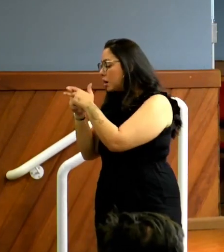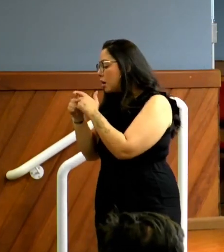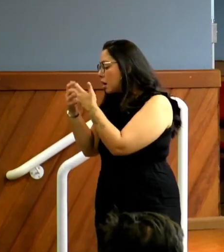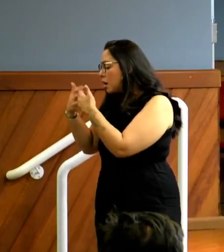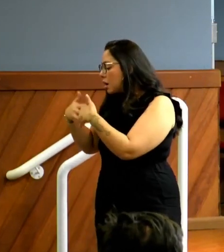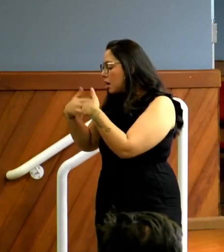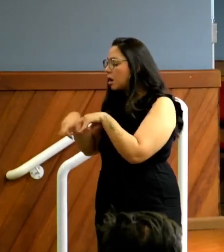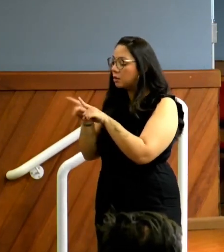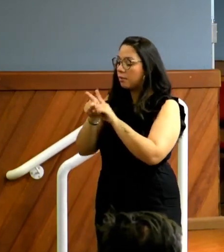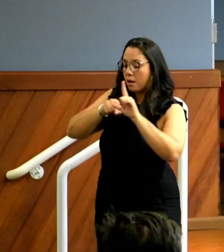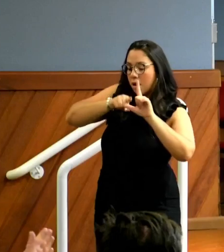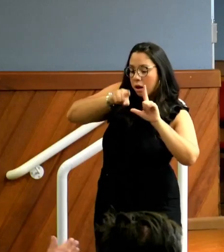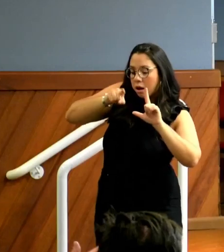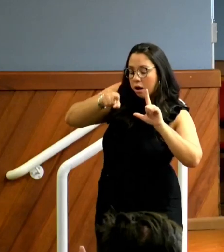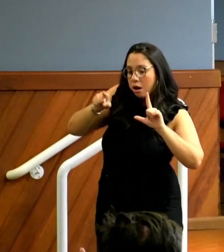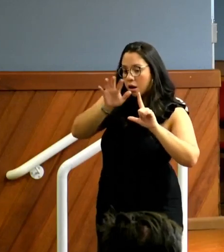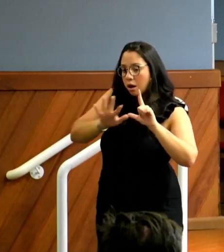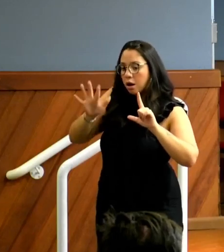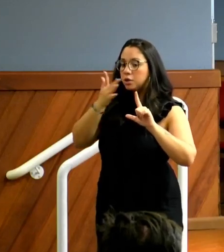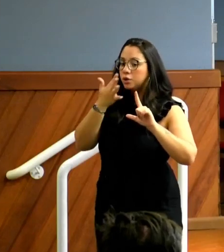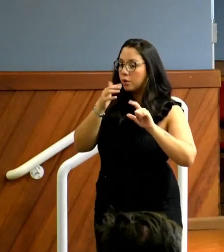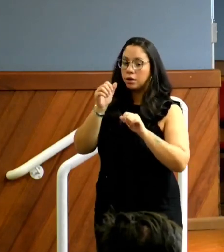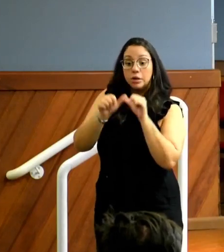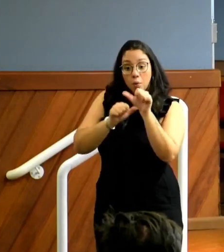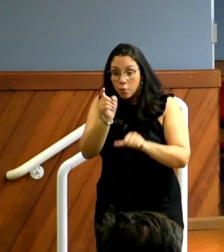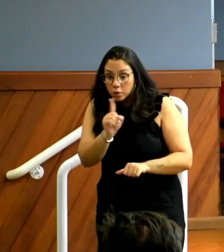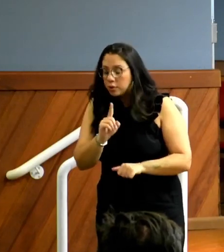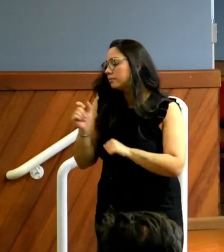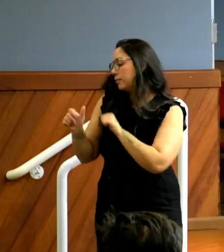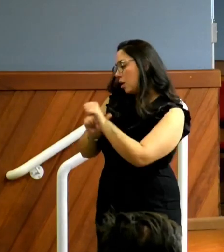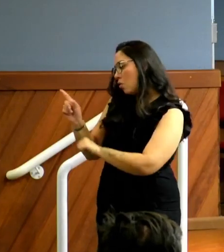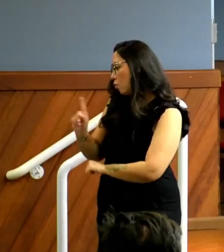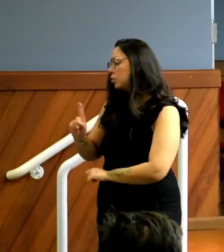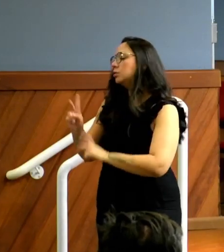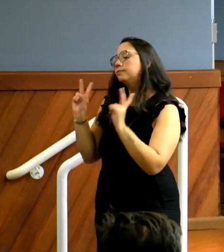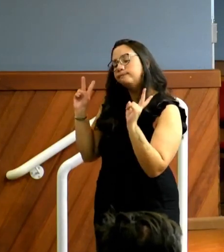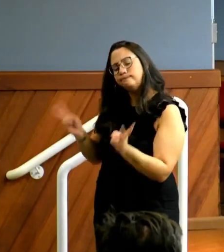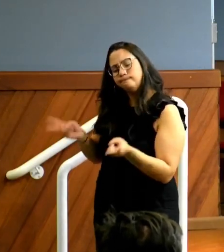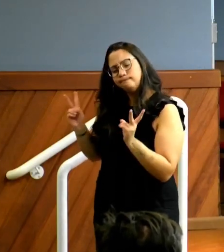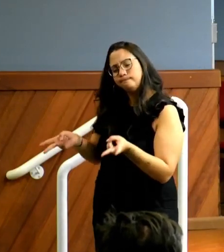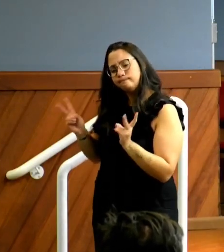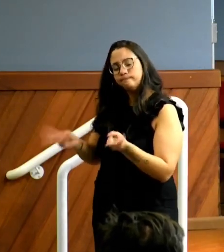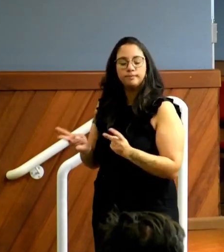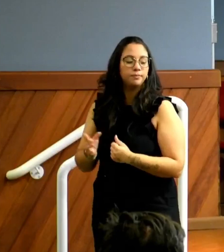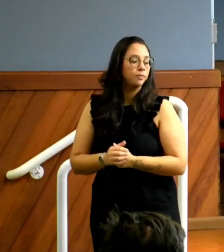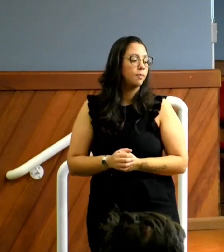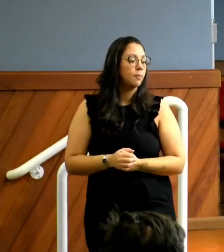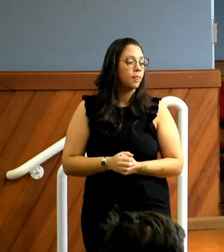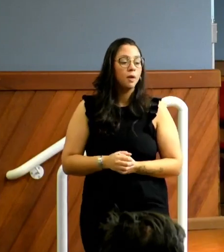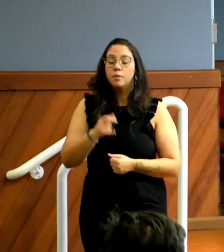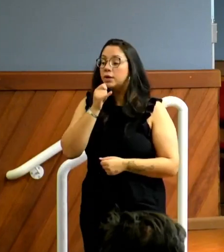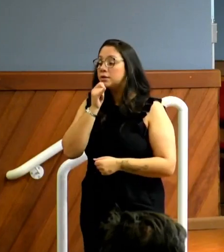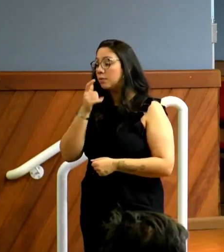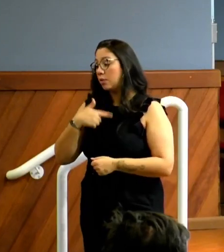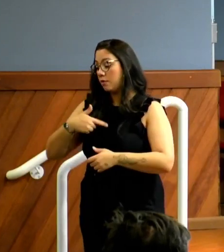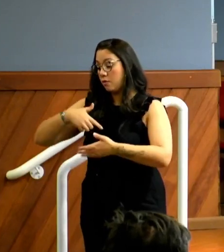escalas cromáticas para usar na digitalização. Não, a gente mantém o mesmo. E aí, inclusive, assim. Aí, por exemplo, eu vou fazer uma